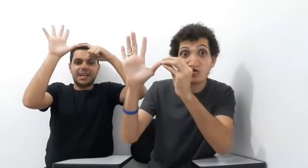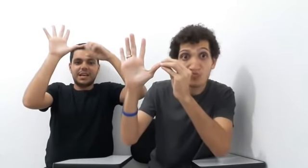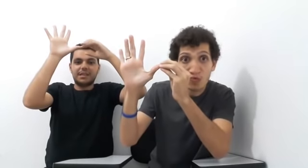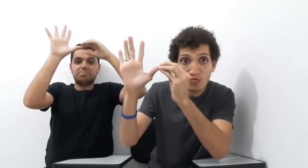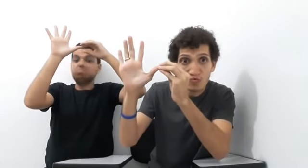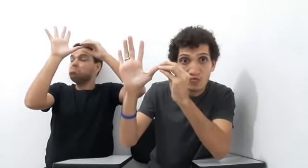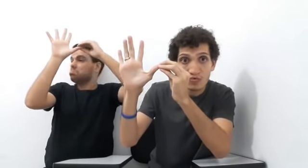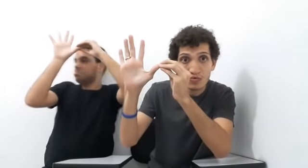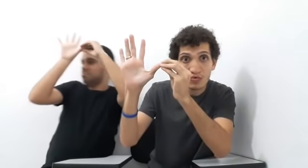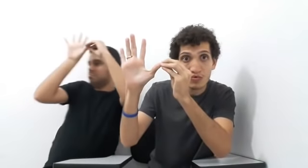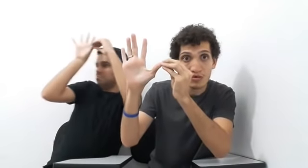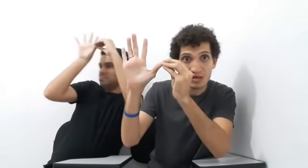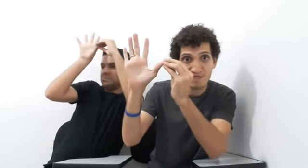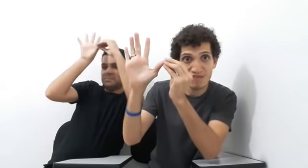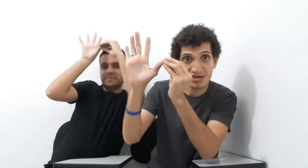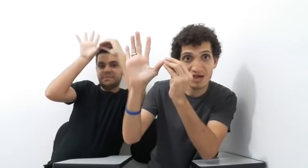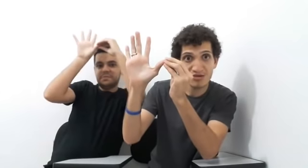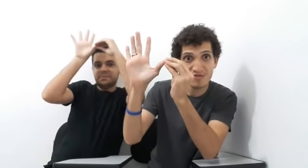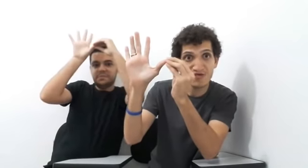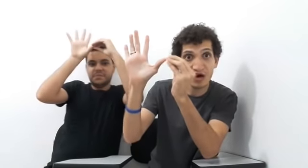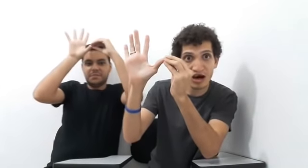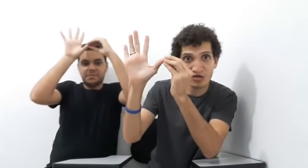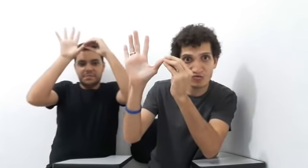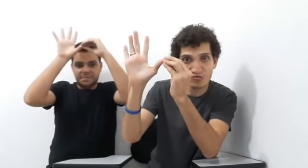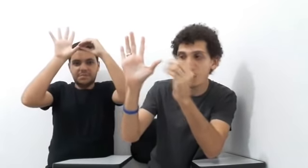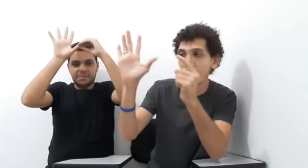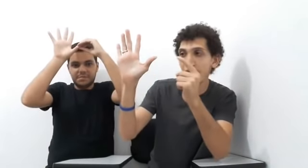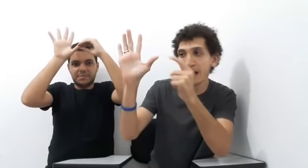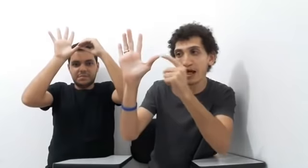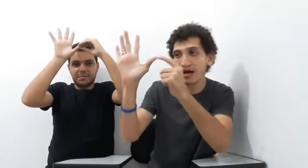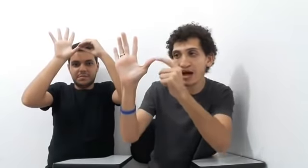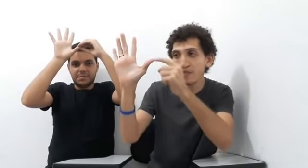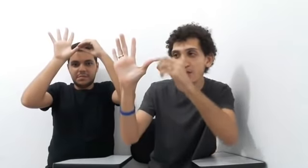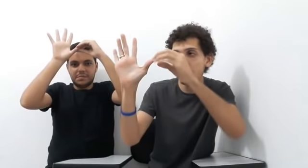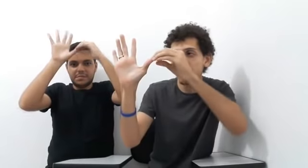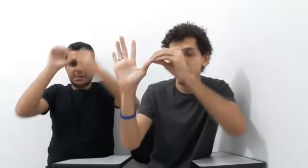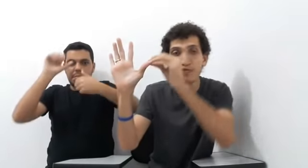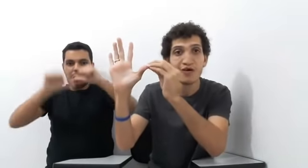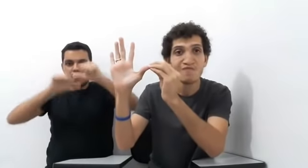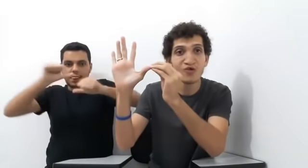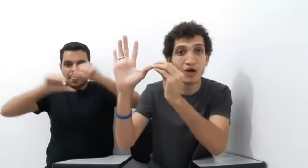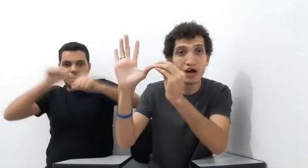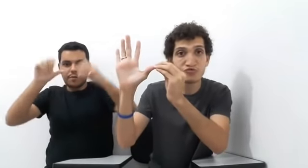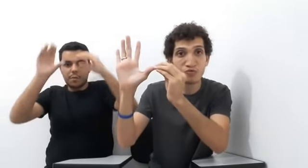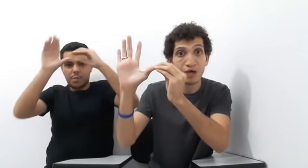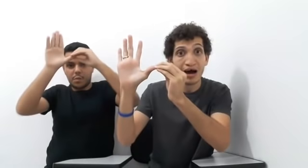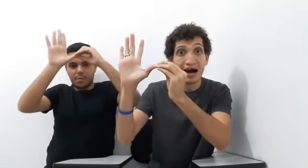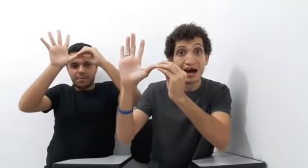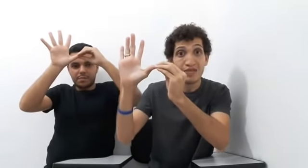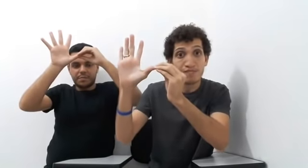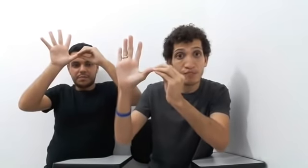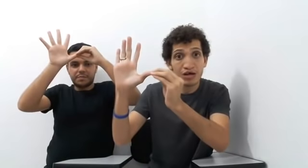azul. Percebe? Virou azul, ó, ela era lagarta aí. Virou azul. Aí depois ela